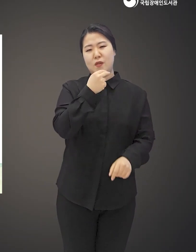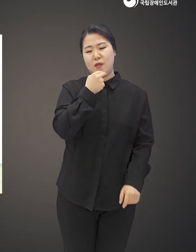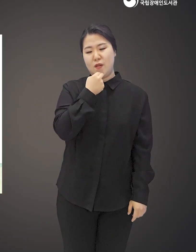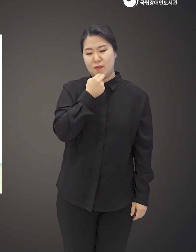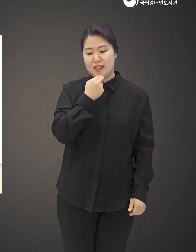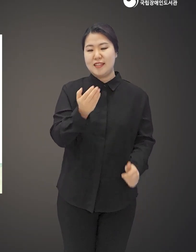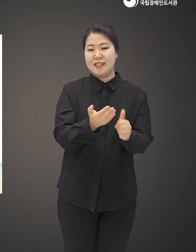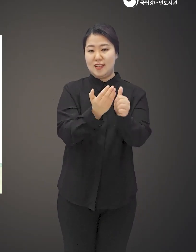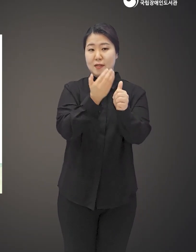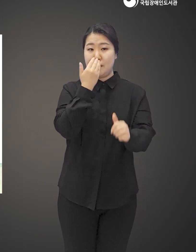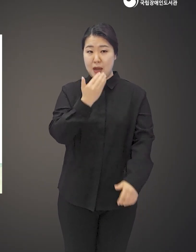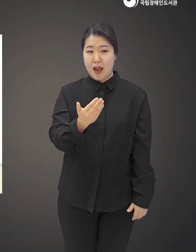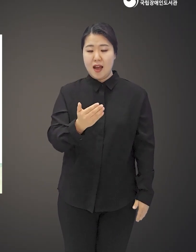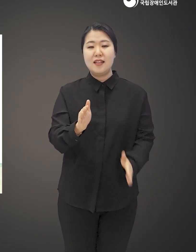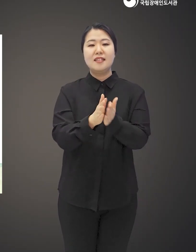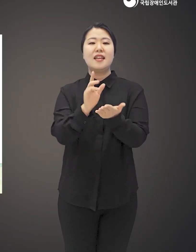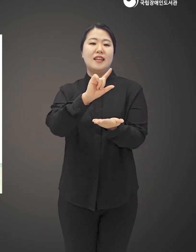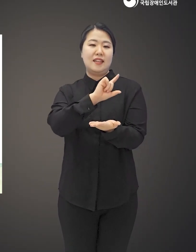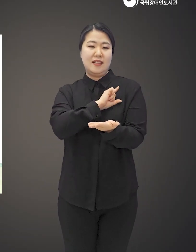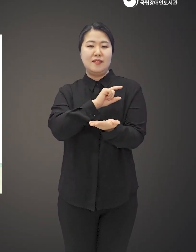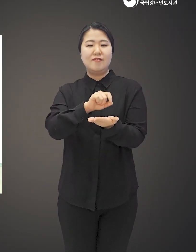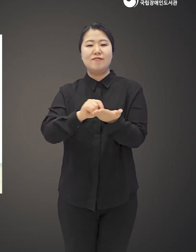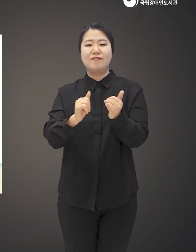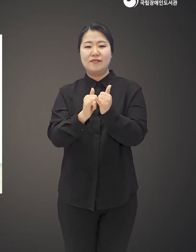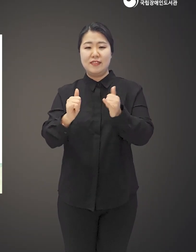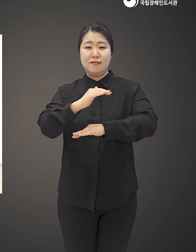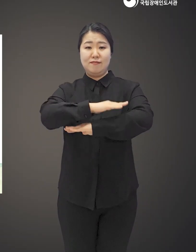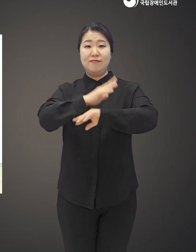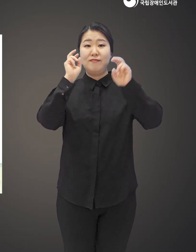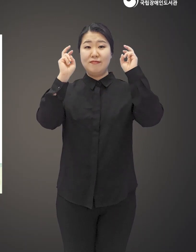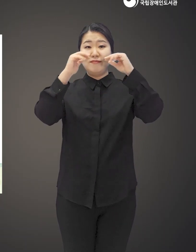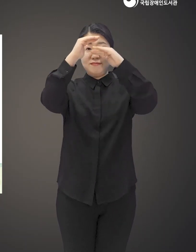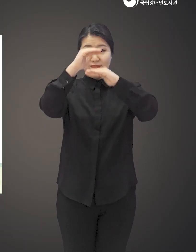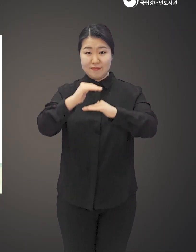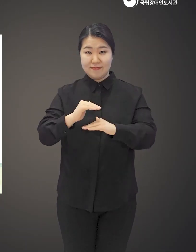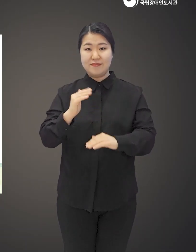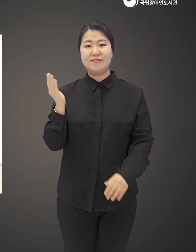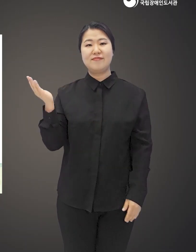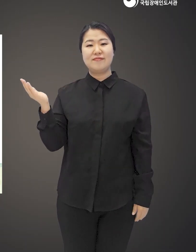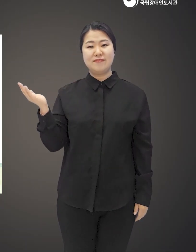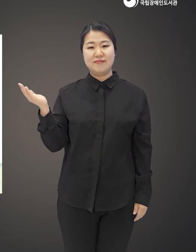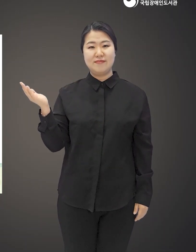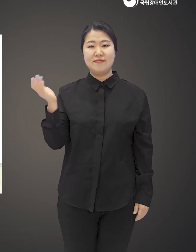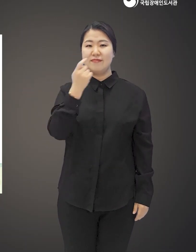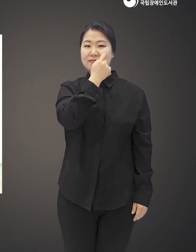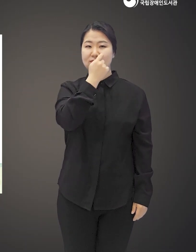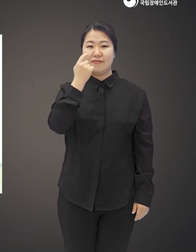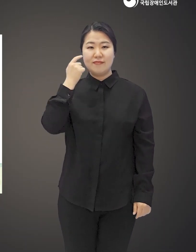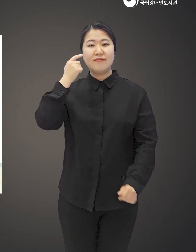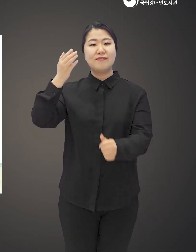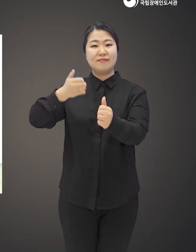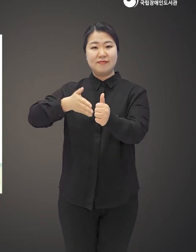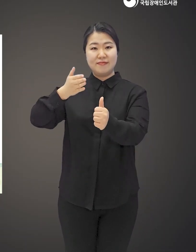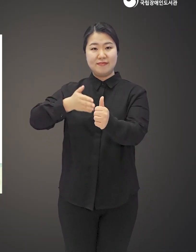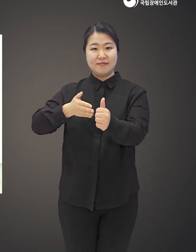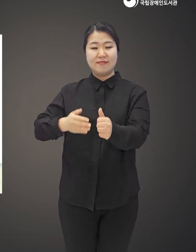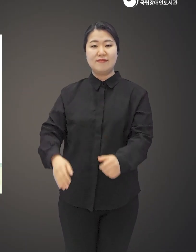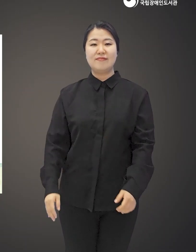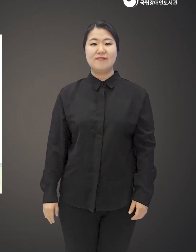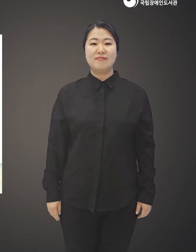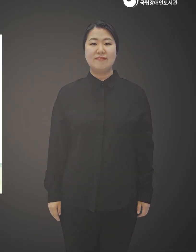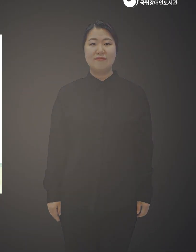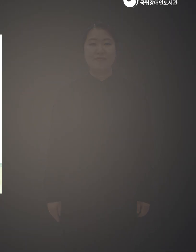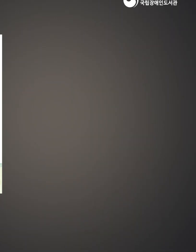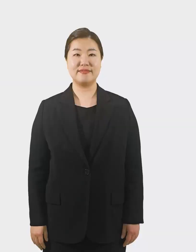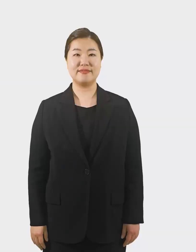키우는 도서명 시골 육아. 저자 김선년. 출판사